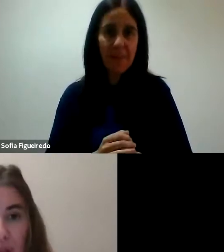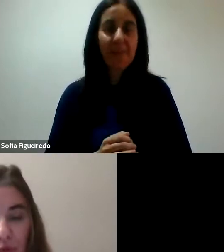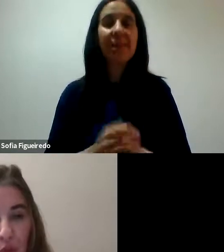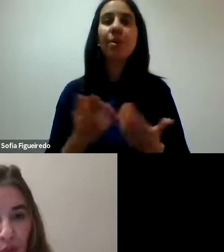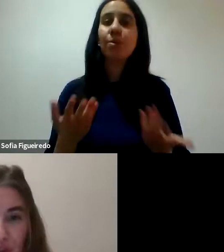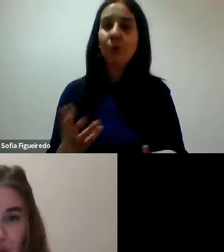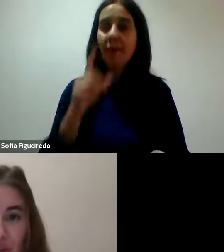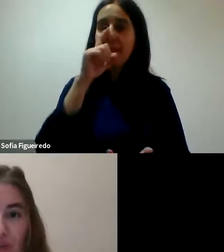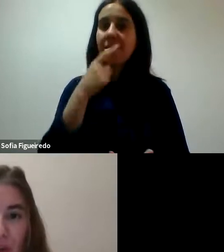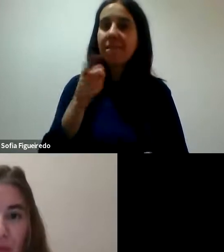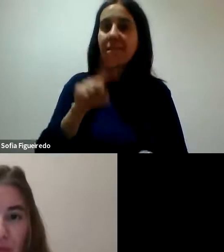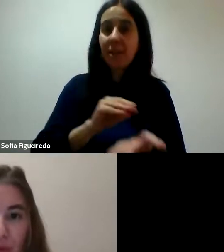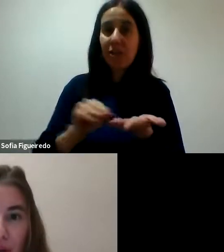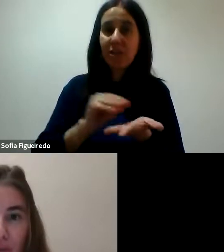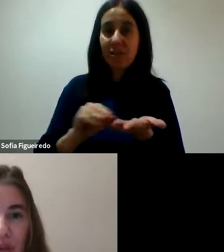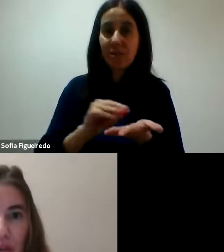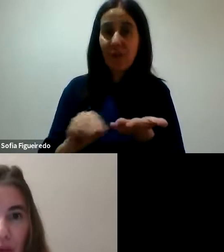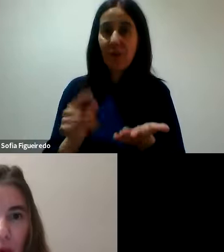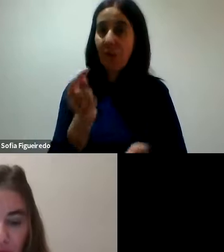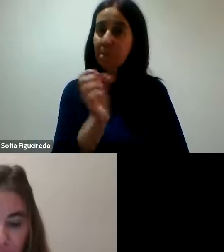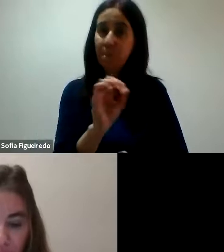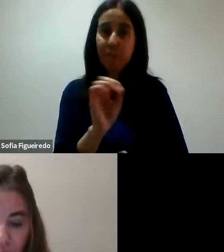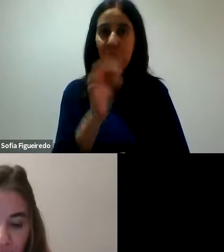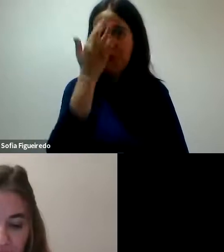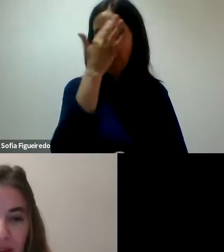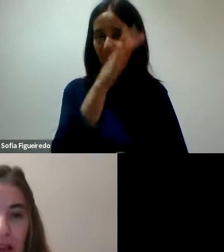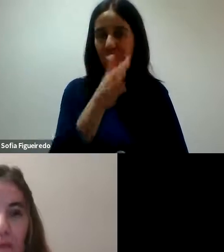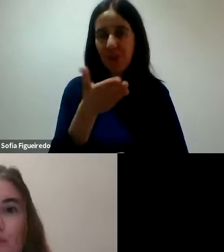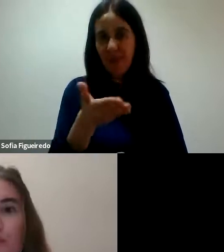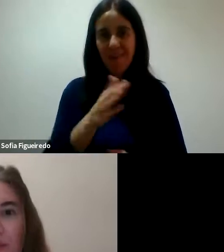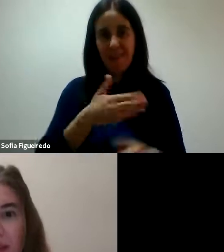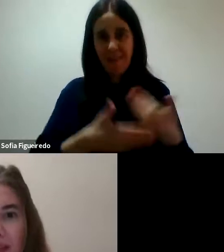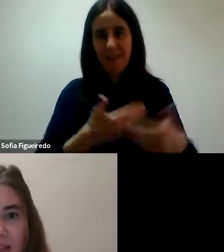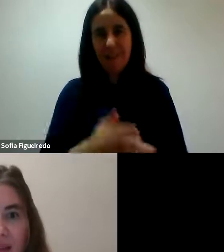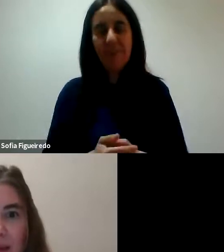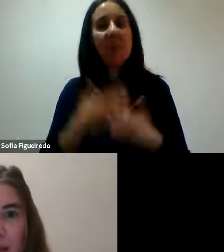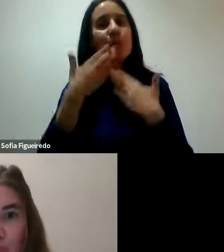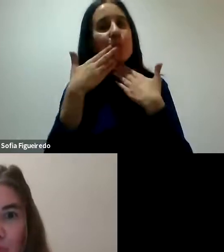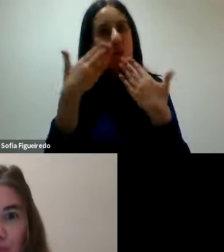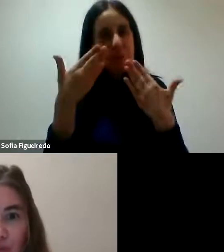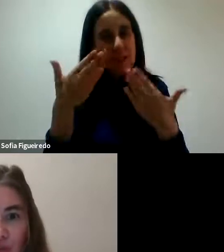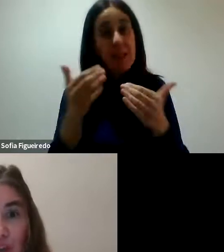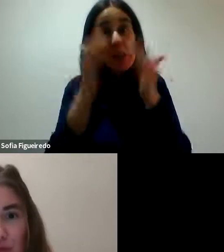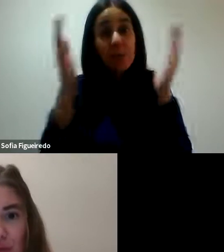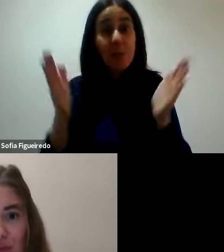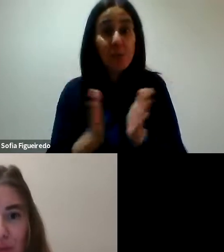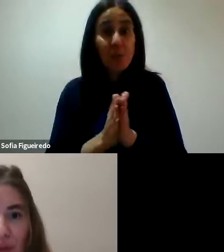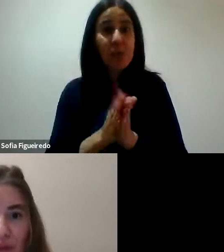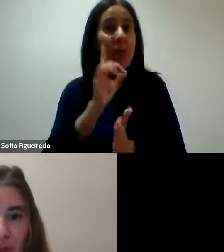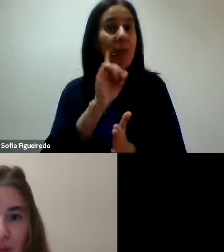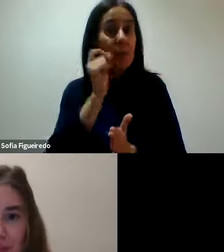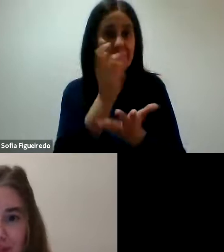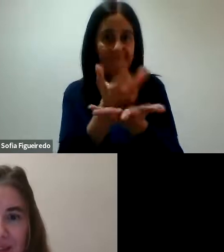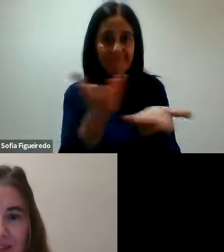Portanto, relembro que as inscrições são gratuitas e que podem fazê-lo ainda. Muito obrigada a todos e a todas